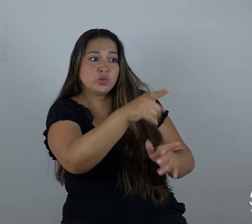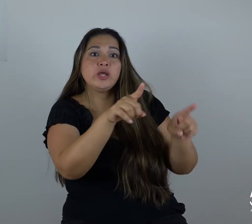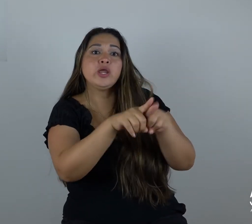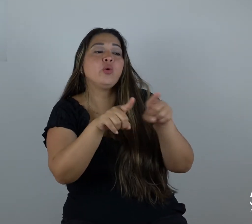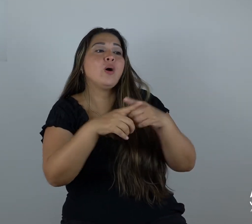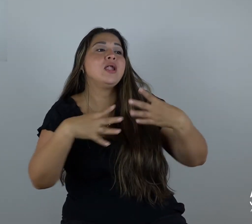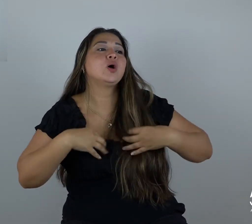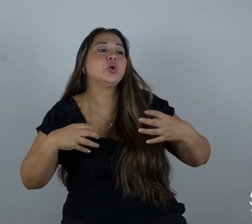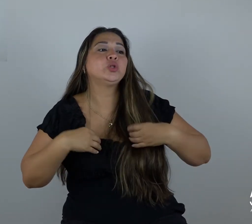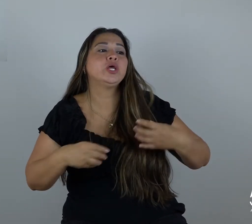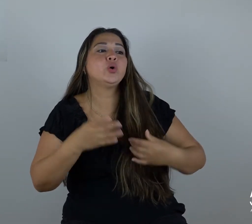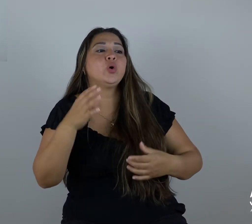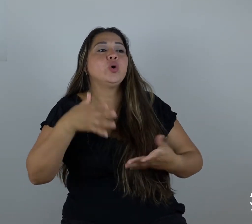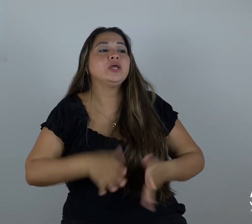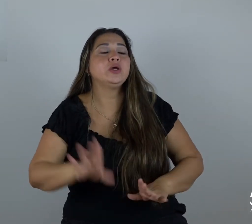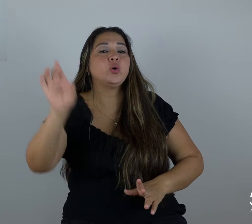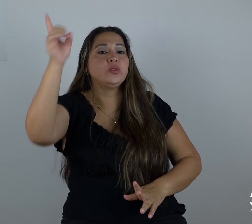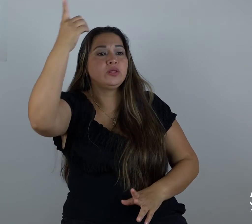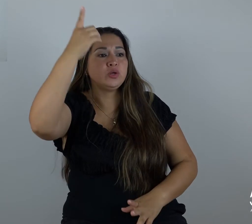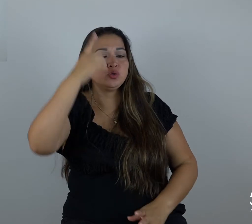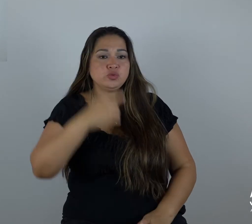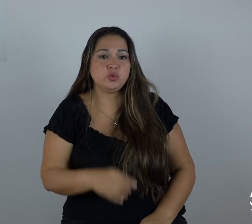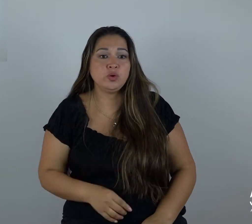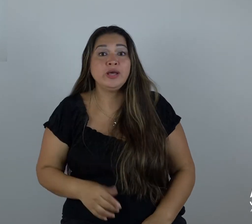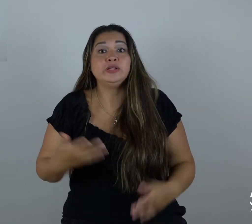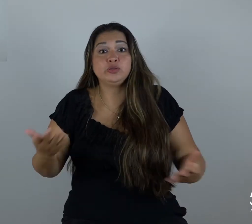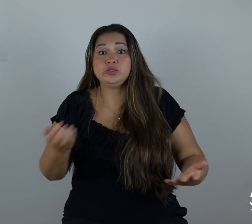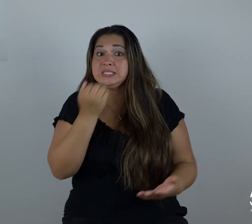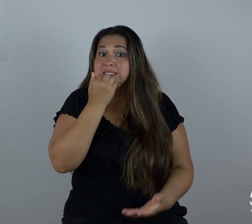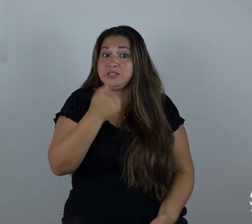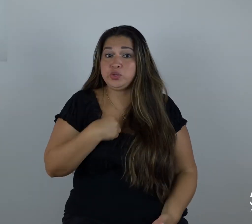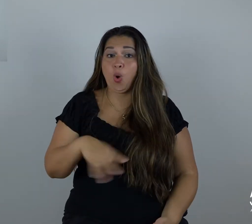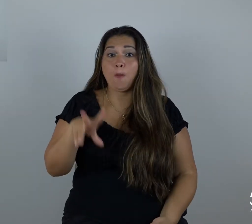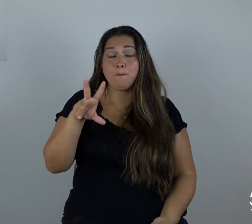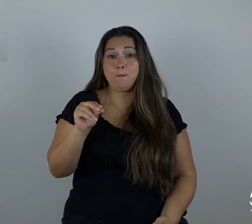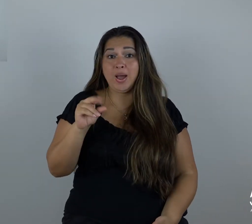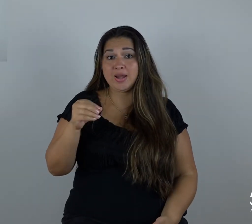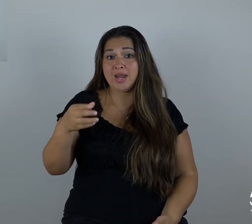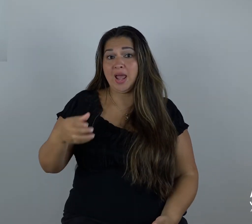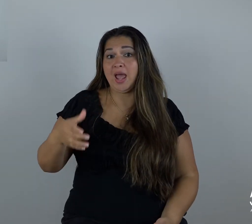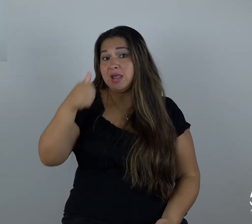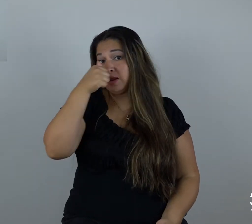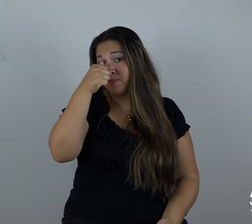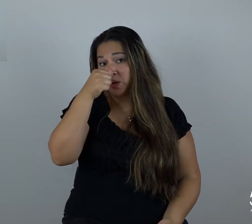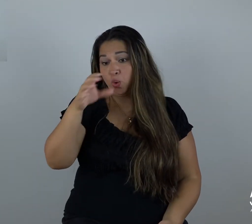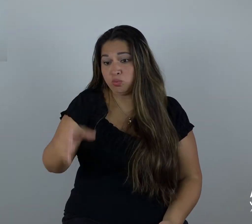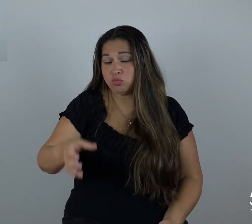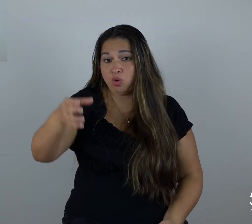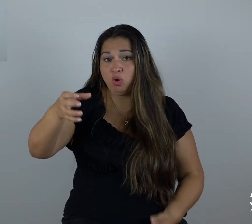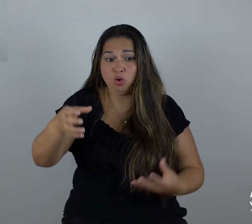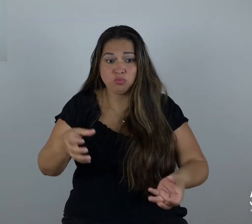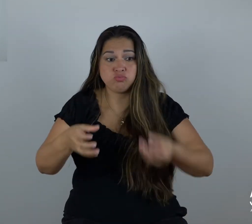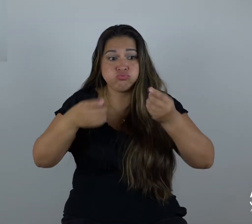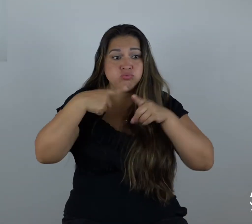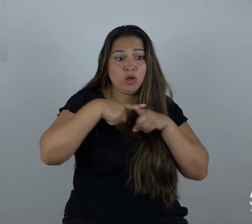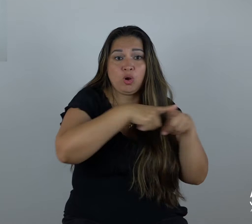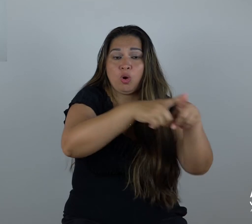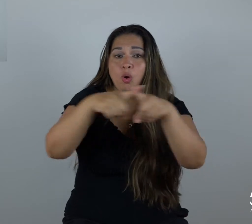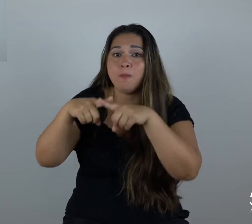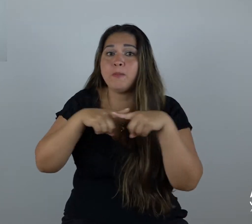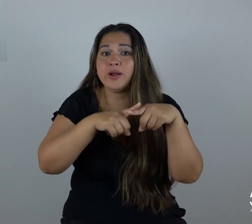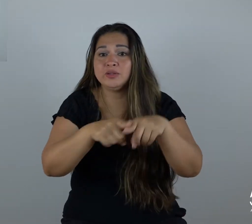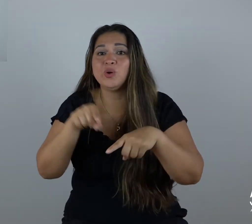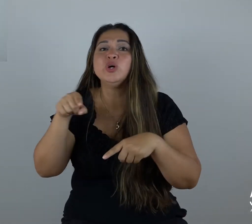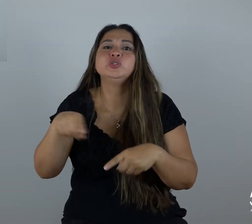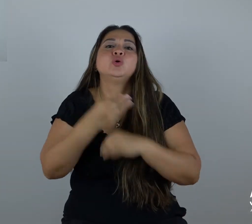cuando yo me acerco, cojo el pan, cojo el vino, lo comparto con otros, lo que hago es celebrar la Pascua, que